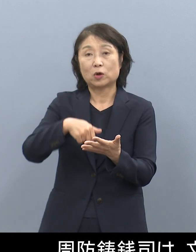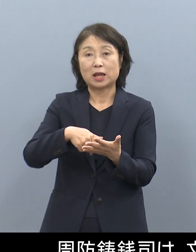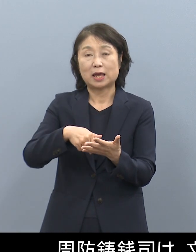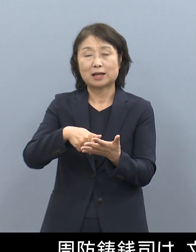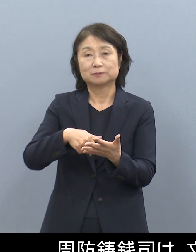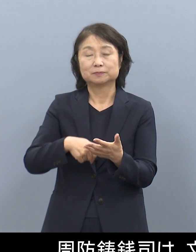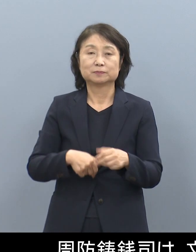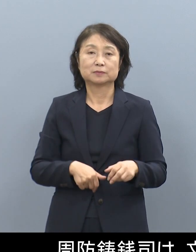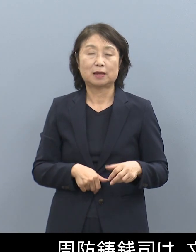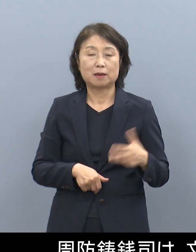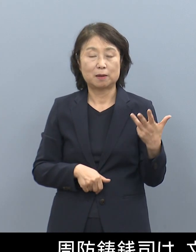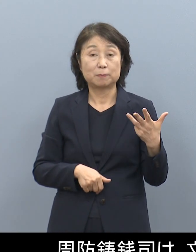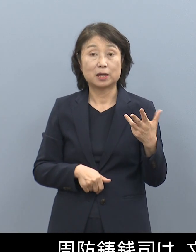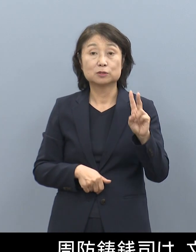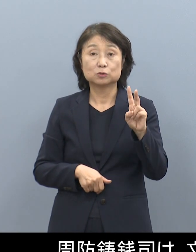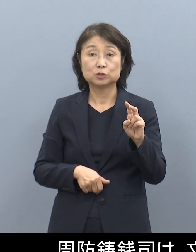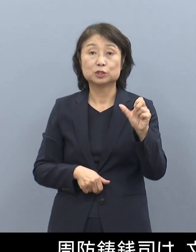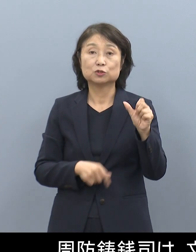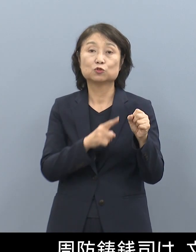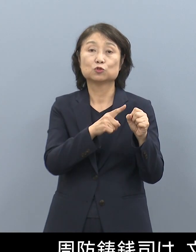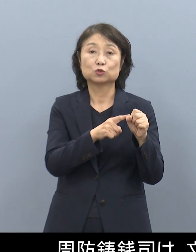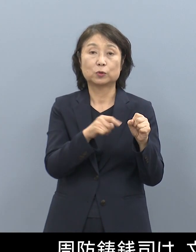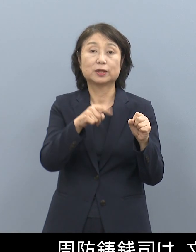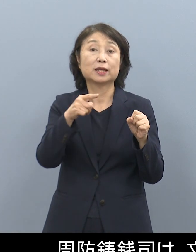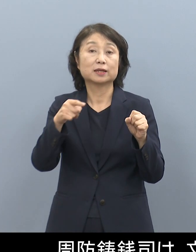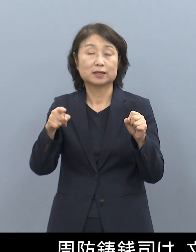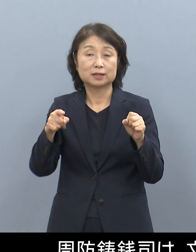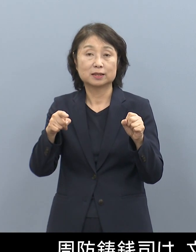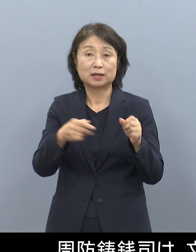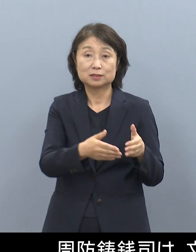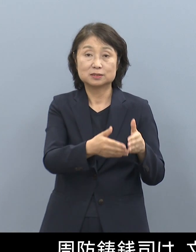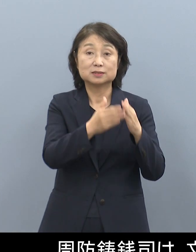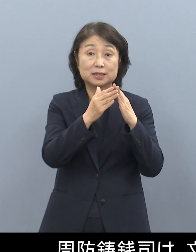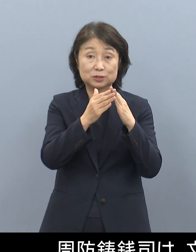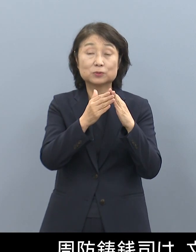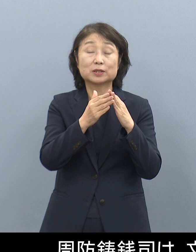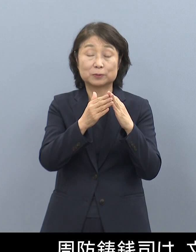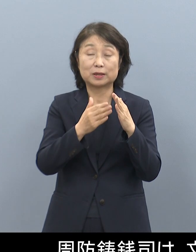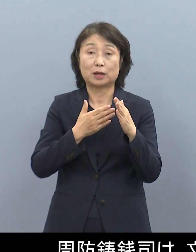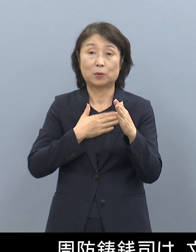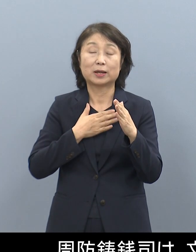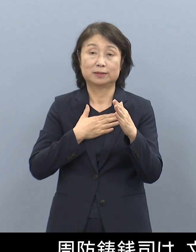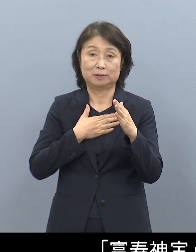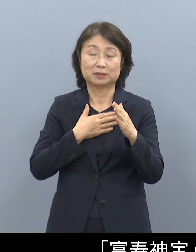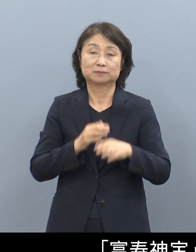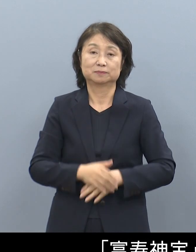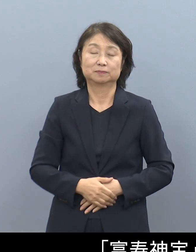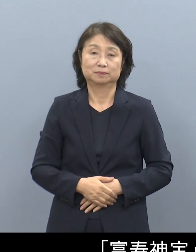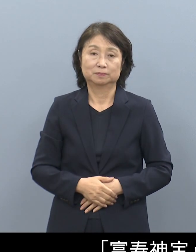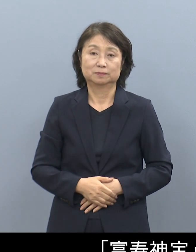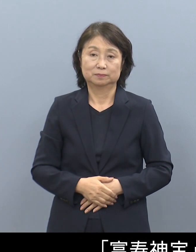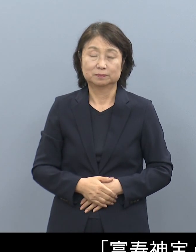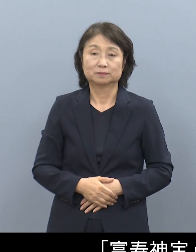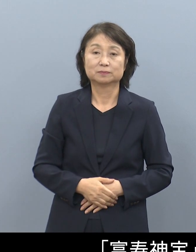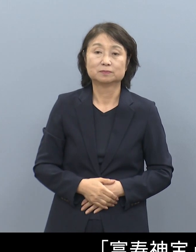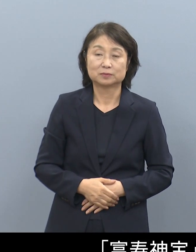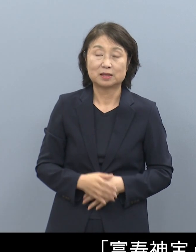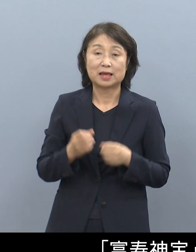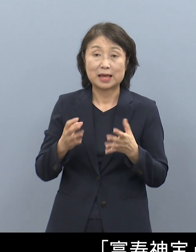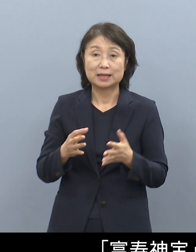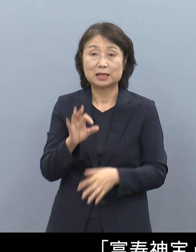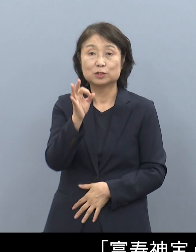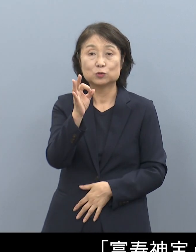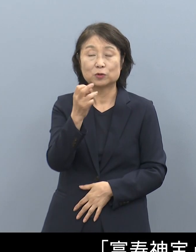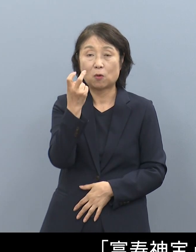長2年、825年からに設置をされたことが分かっておりますが、附樹新法の発見